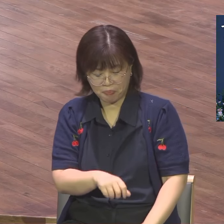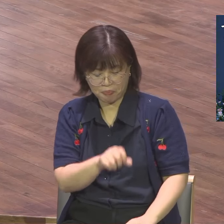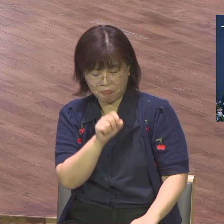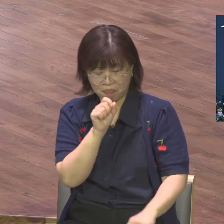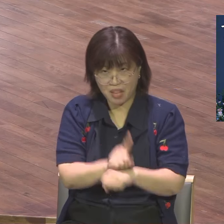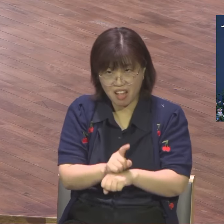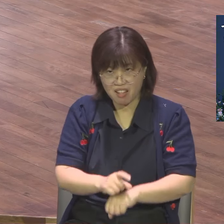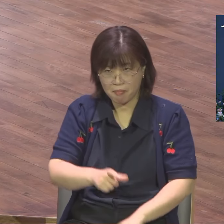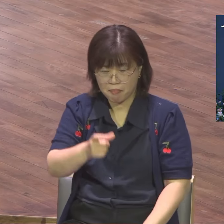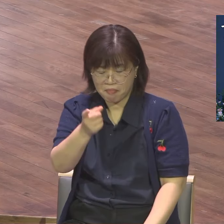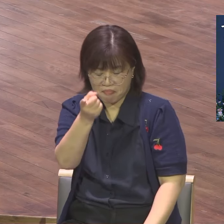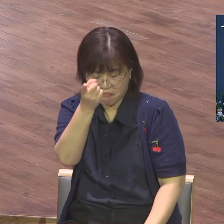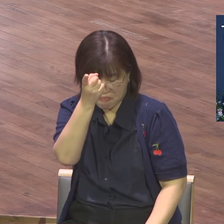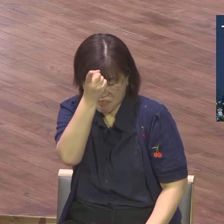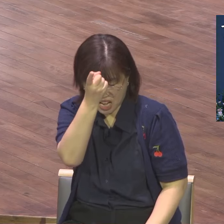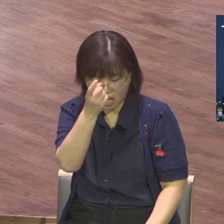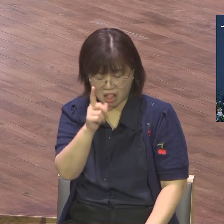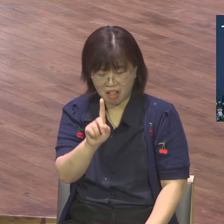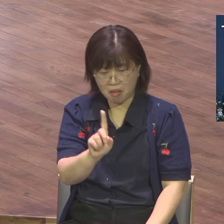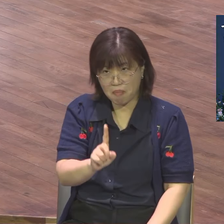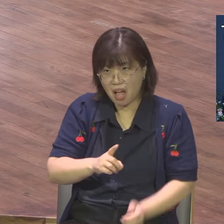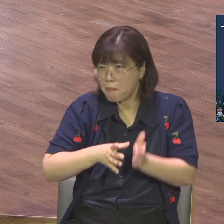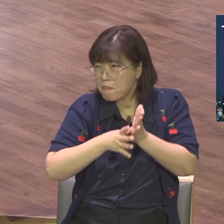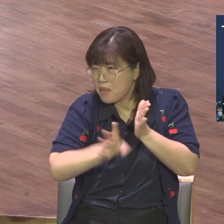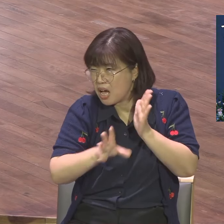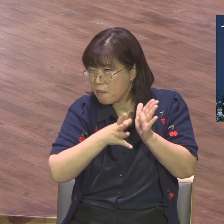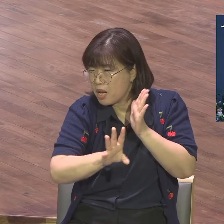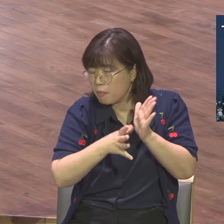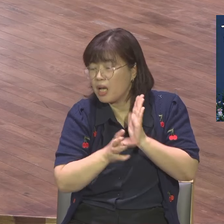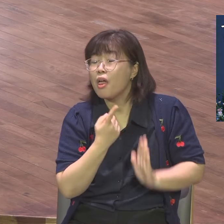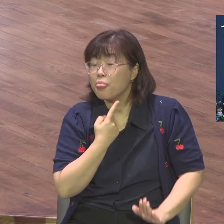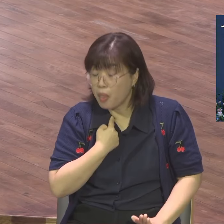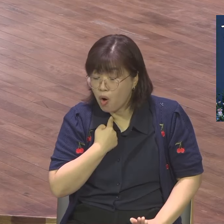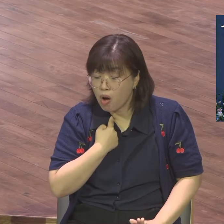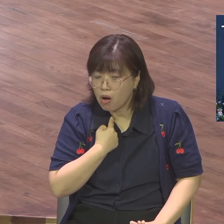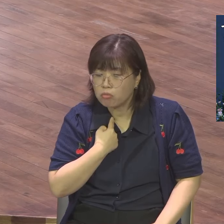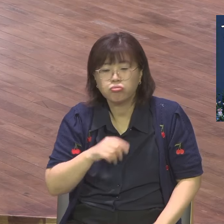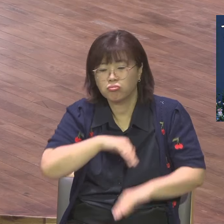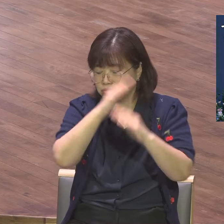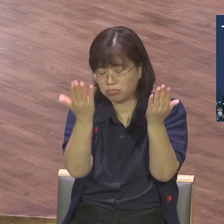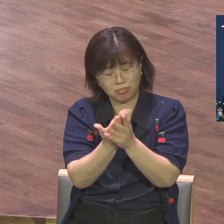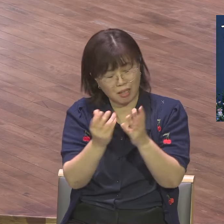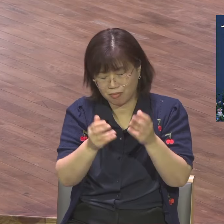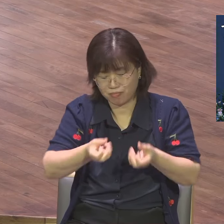못된 가치관 싹 다 예수 그리스도 안에서 변화된 신분.